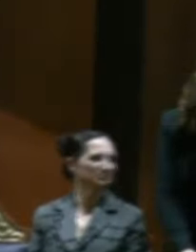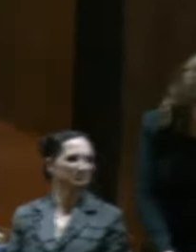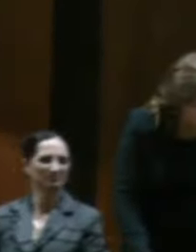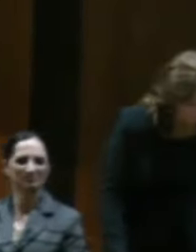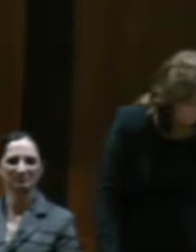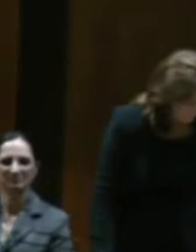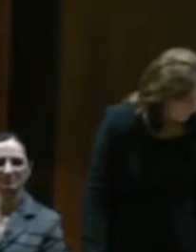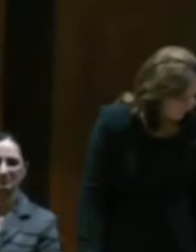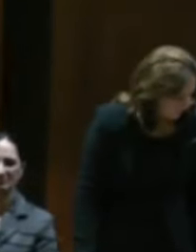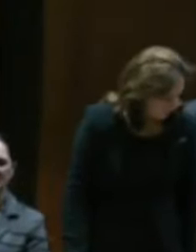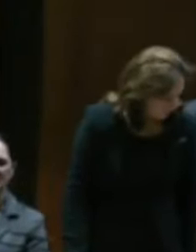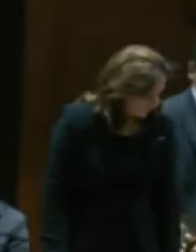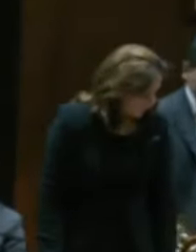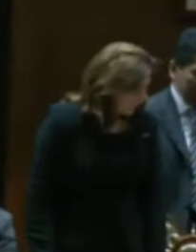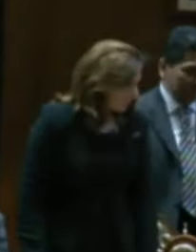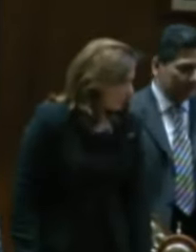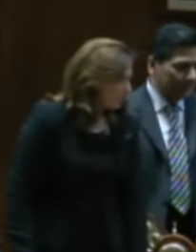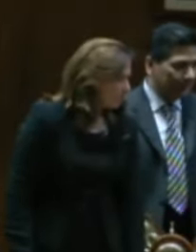mujeres